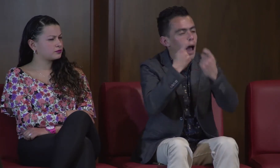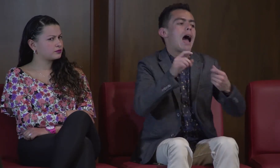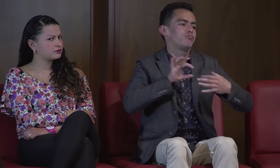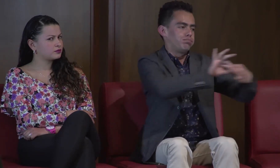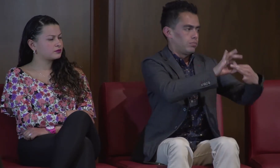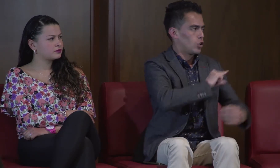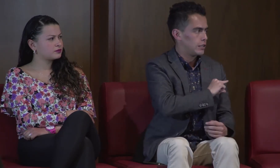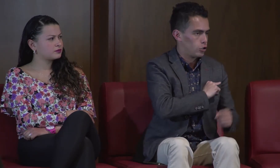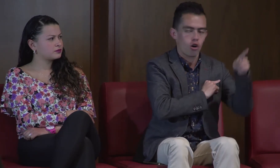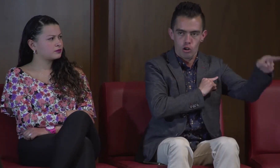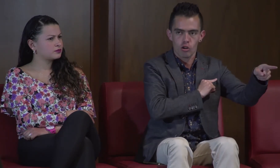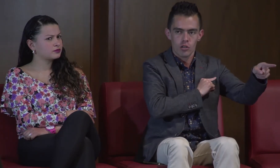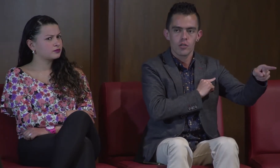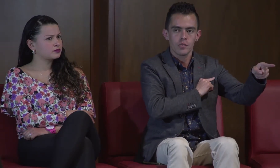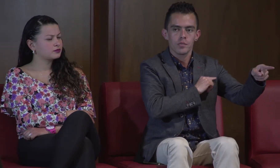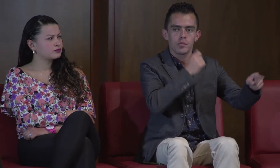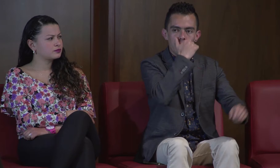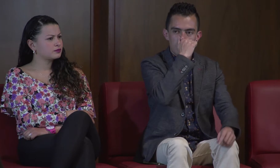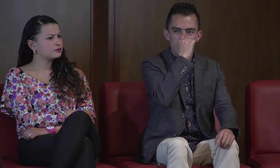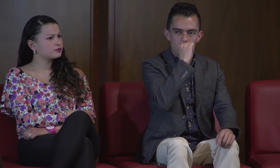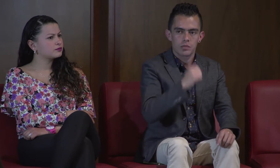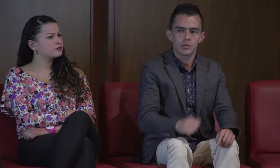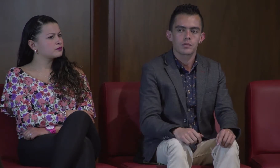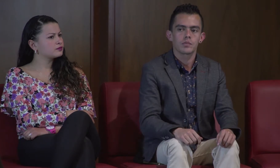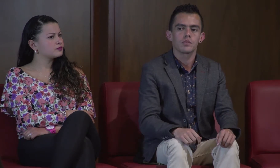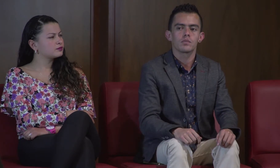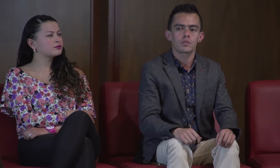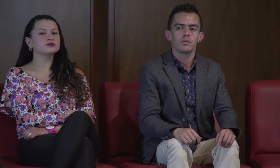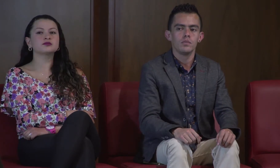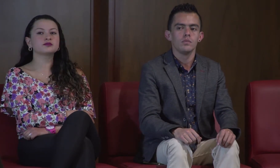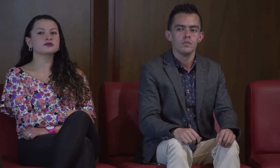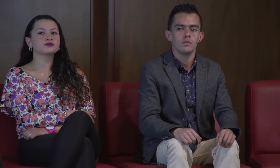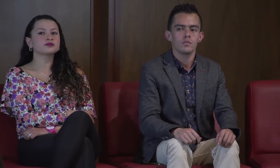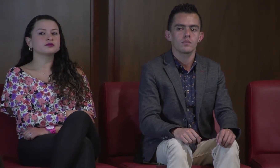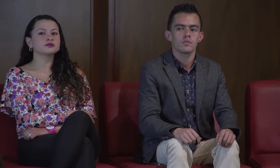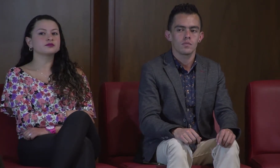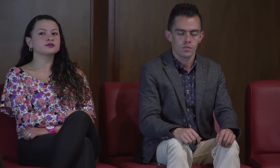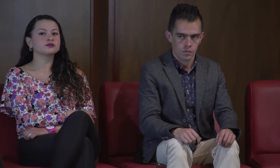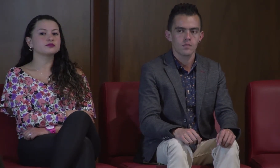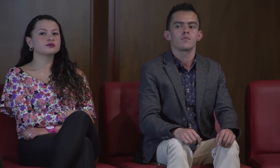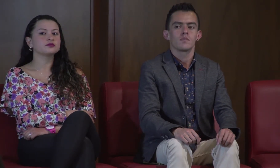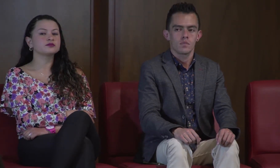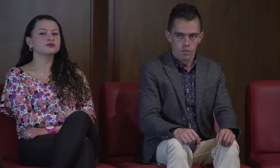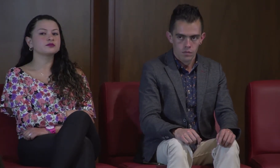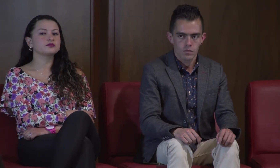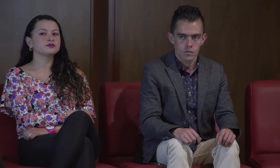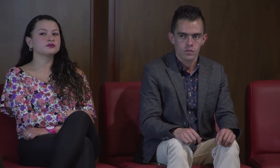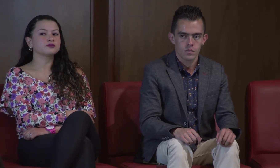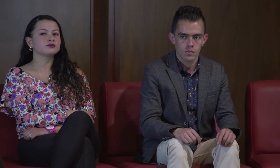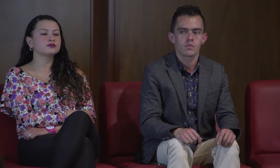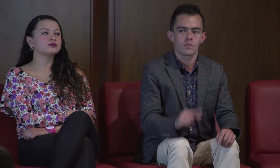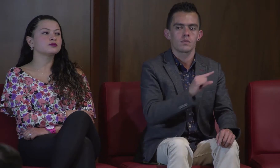nosotros pensamos, no es solamente que haga una construcción aislada, también requiere del apoyo del equipo. Por eso contamos con unos profesionales del INSOR, quienes